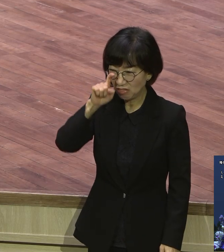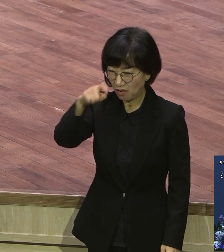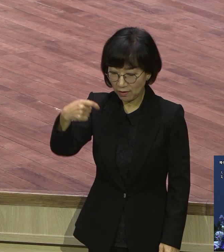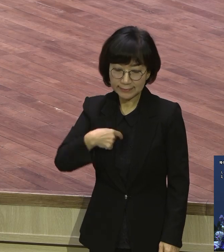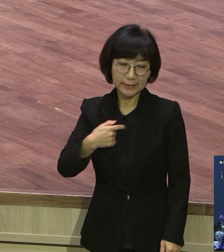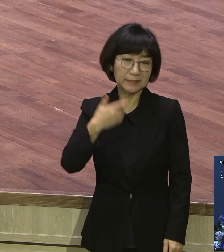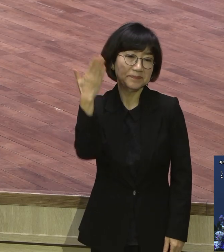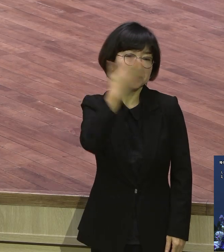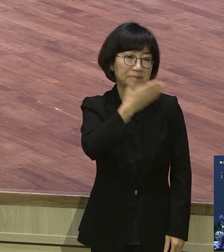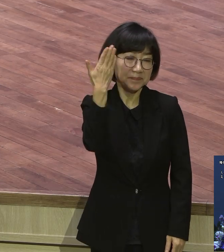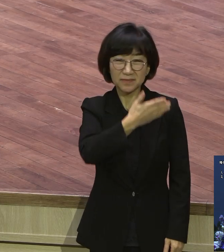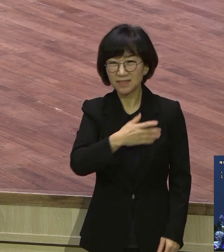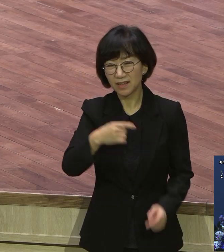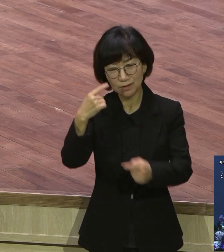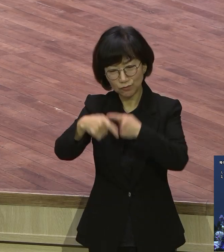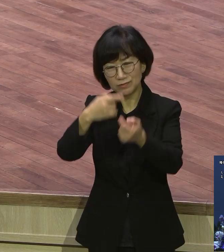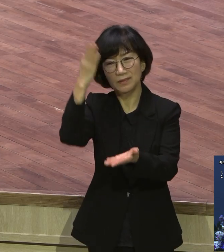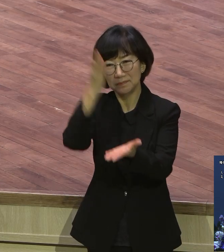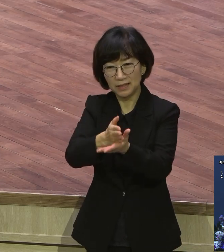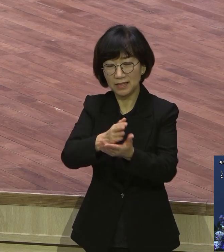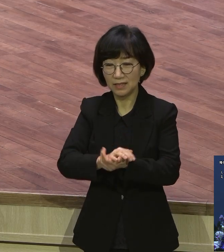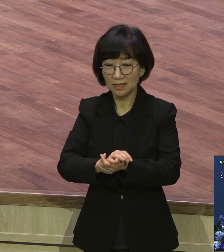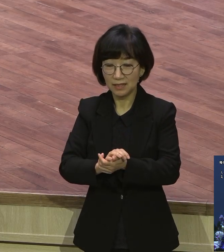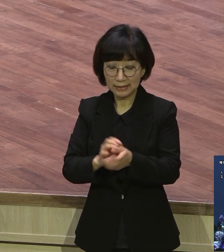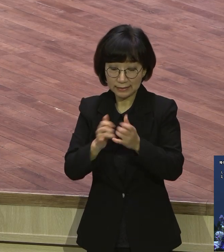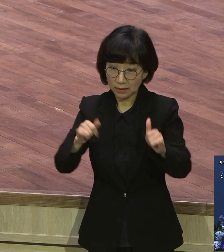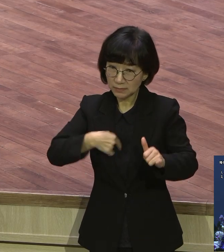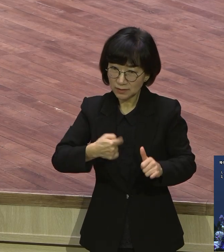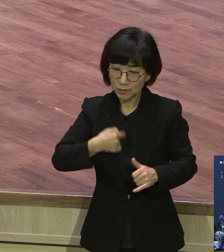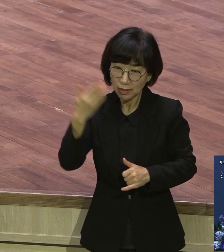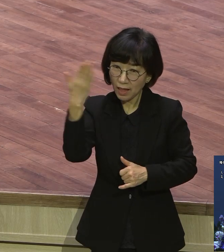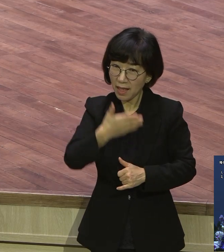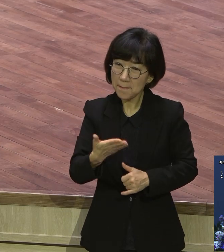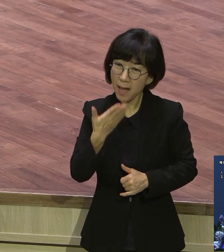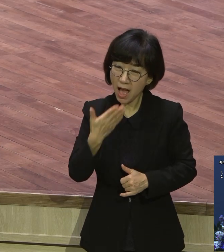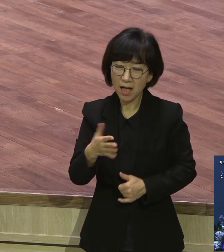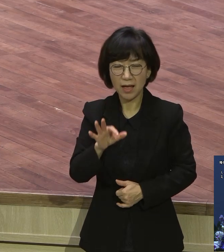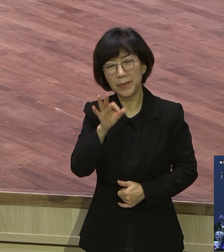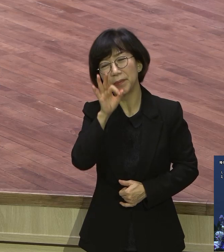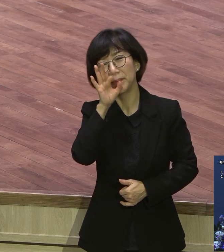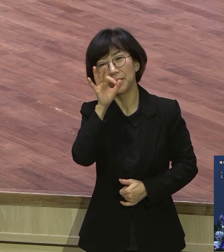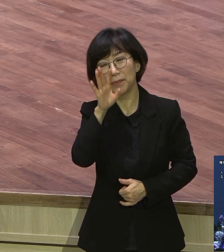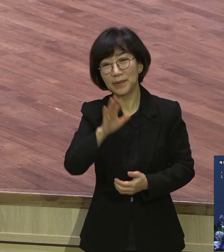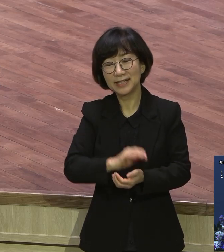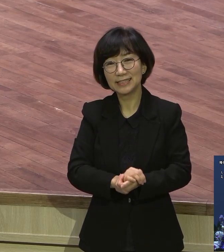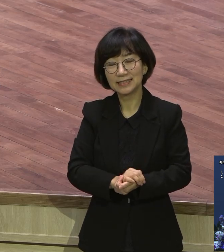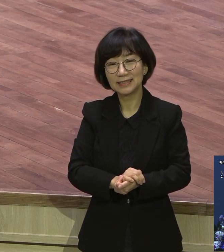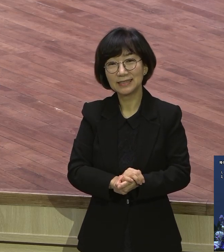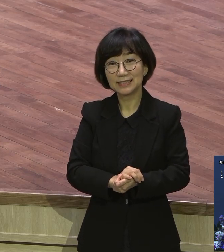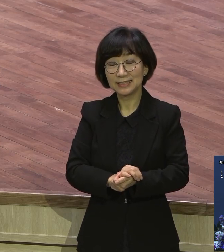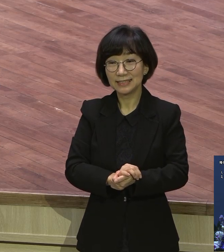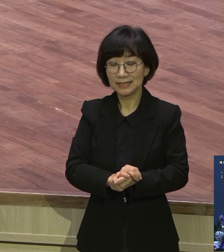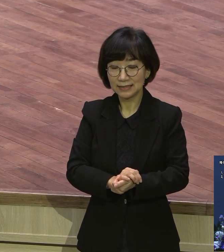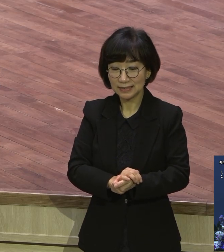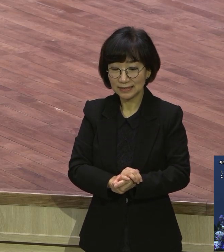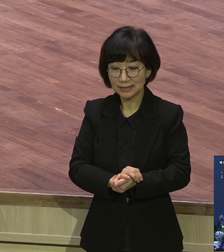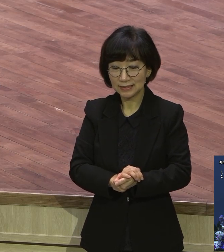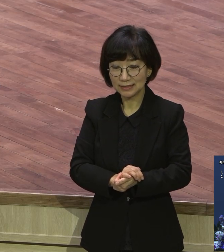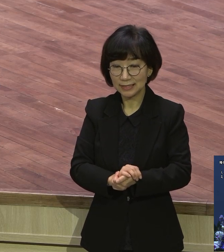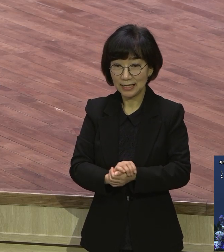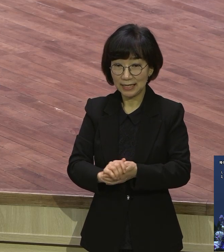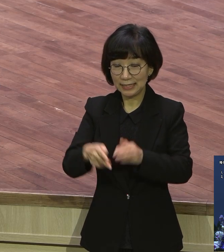말할 것 자체가 틀린 거예요 청결 자체가 없다니까요 인간의 의의를 뭐라고 말씀드렸습니까 제가 성경이 뭐라고